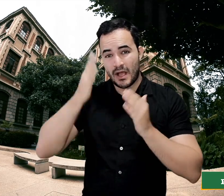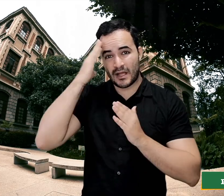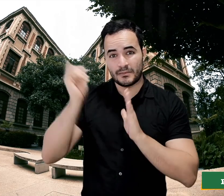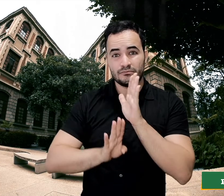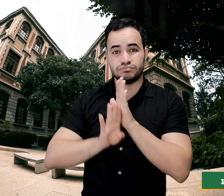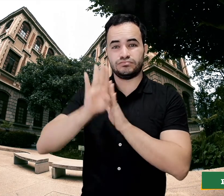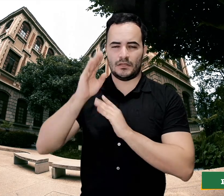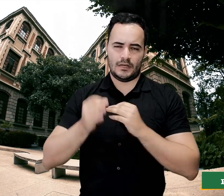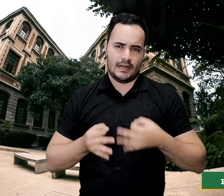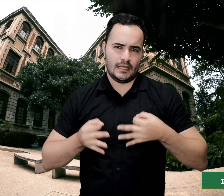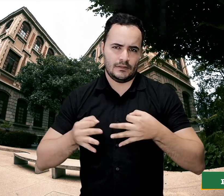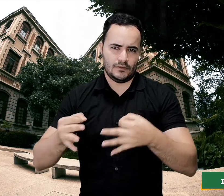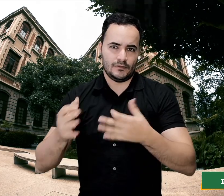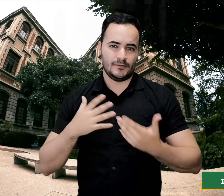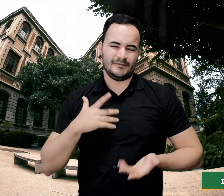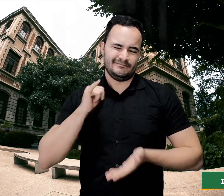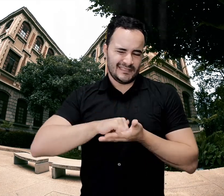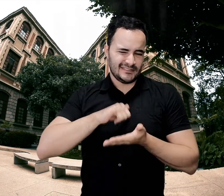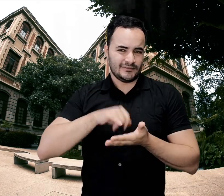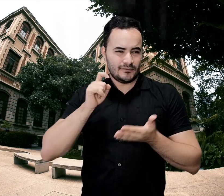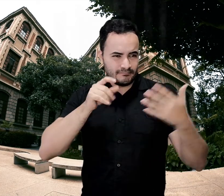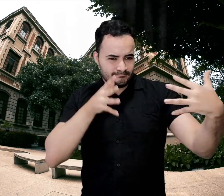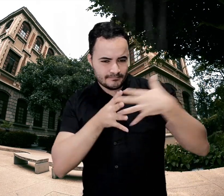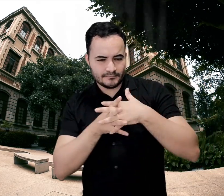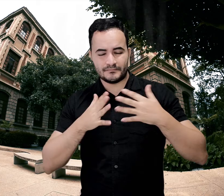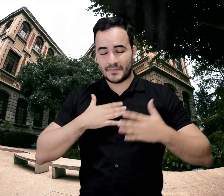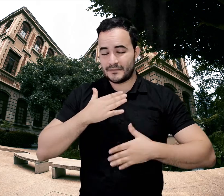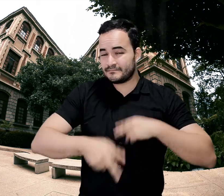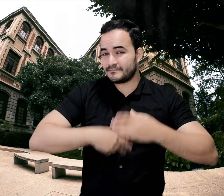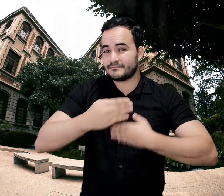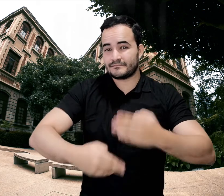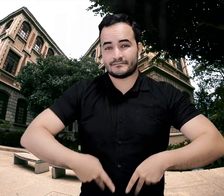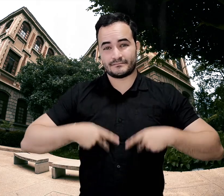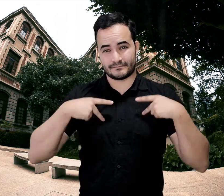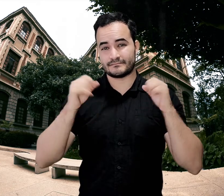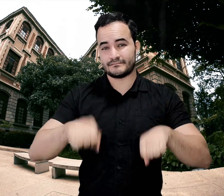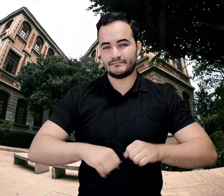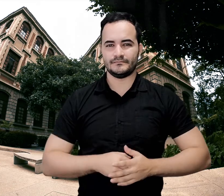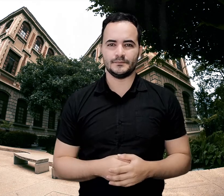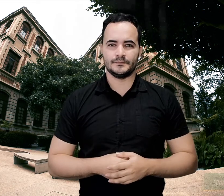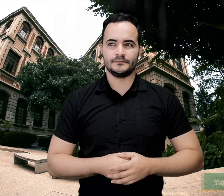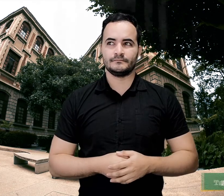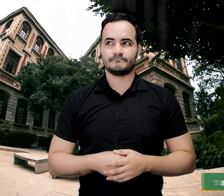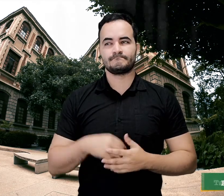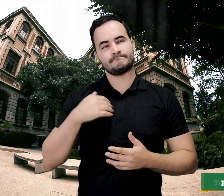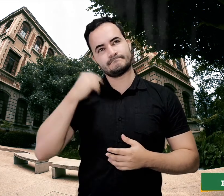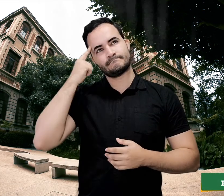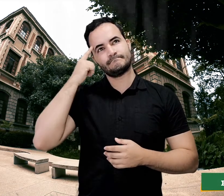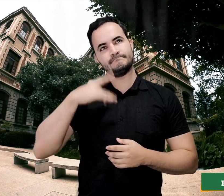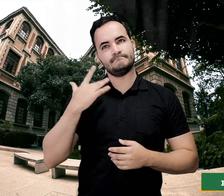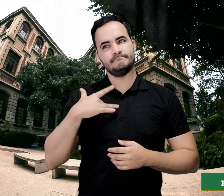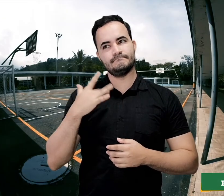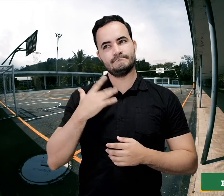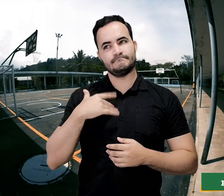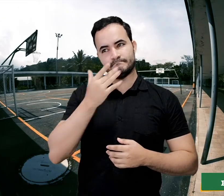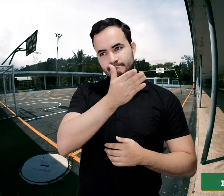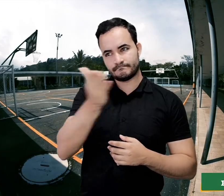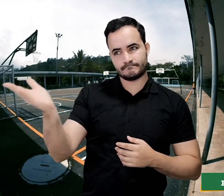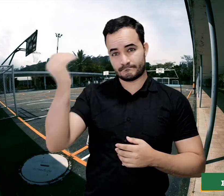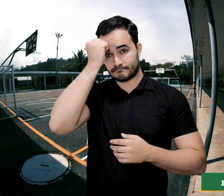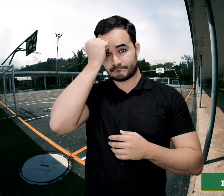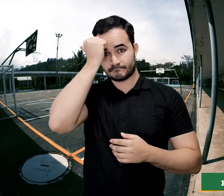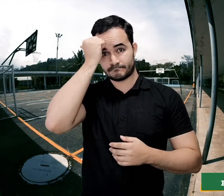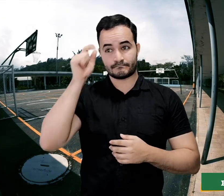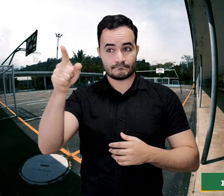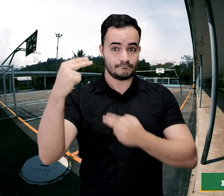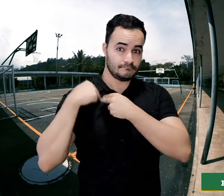darle continuidad a mi vida. Al principio yo creo que el profesor como el